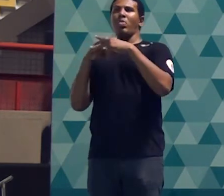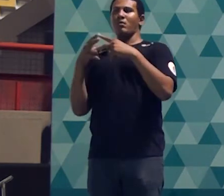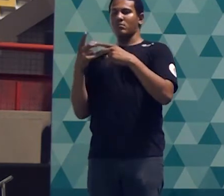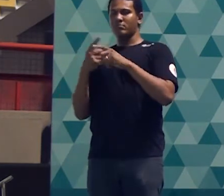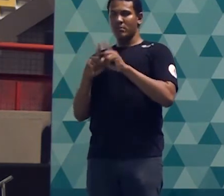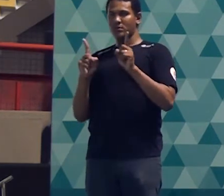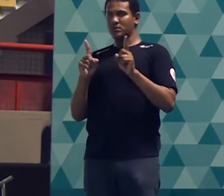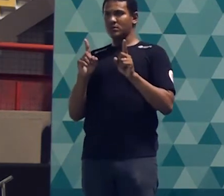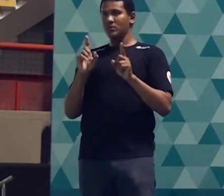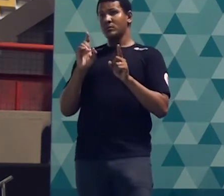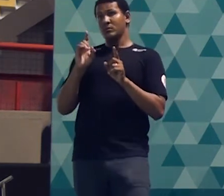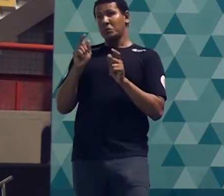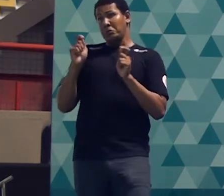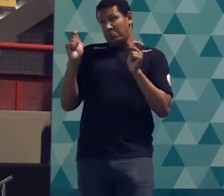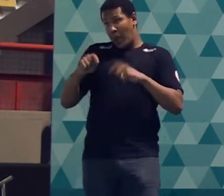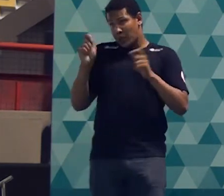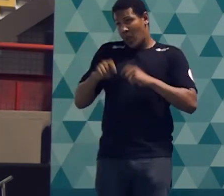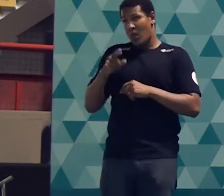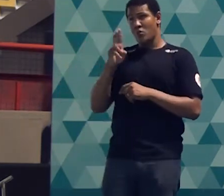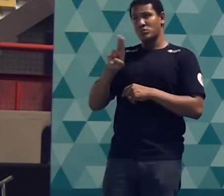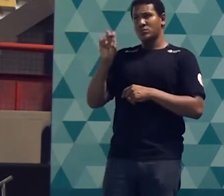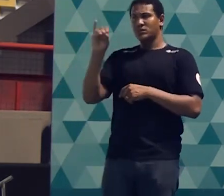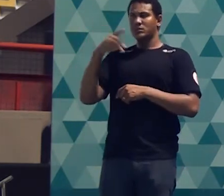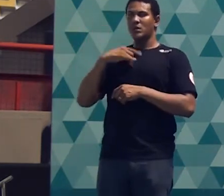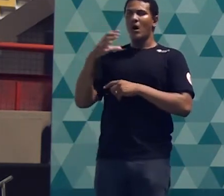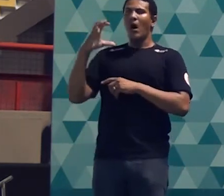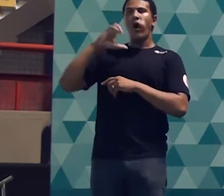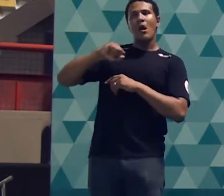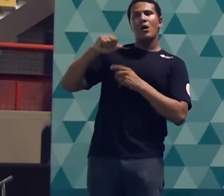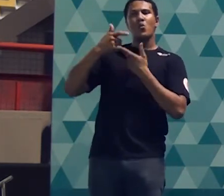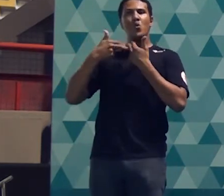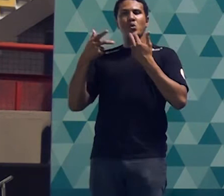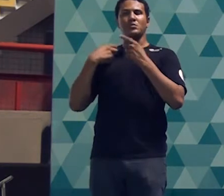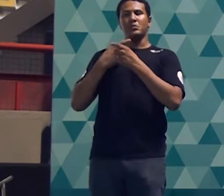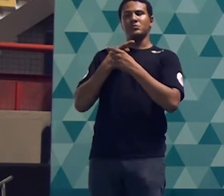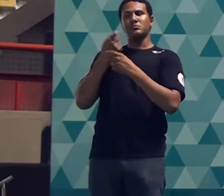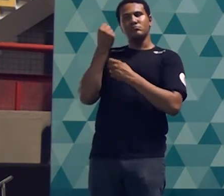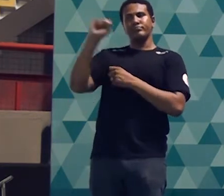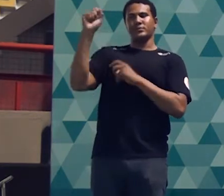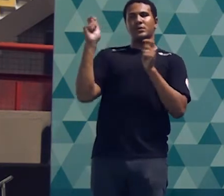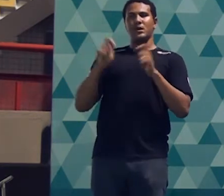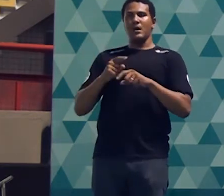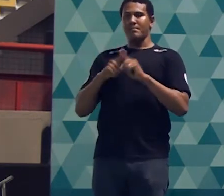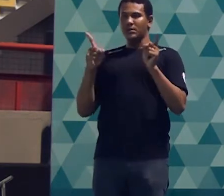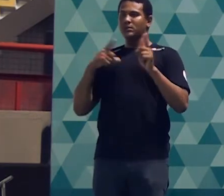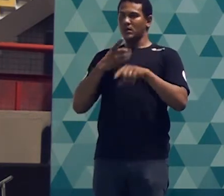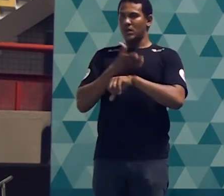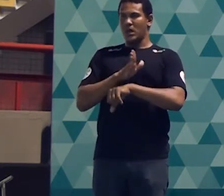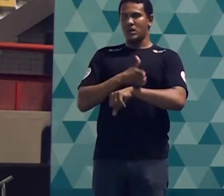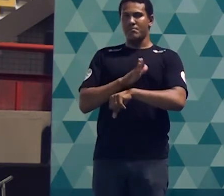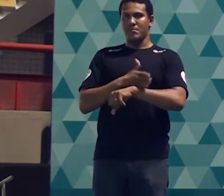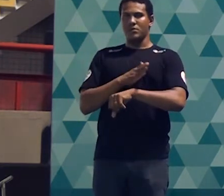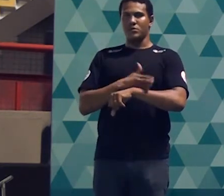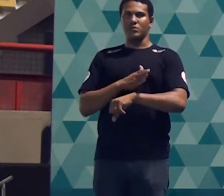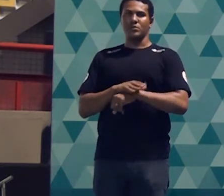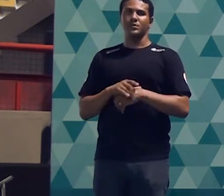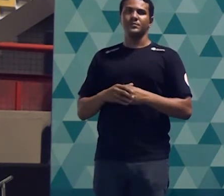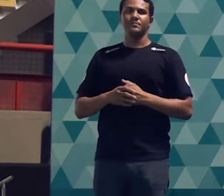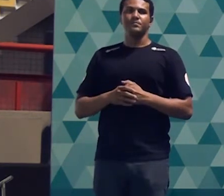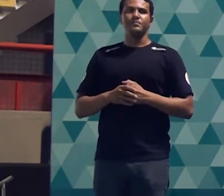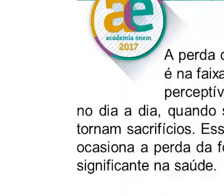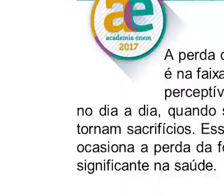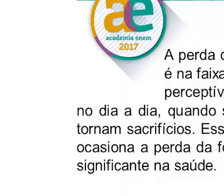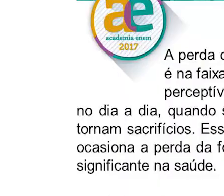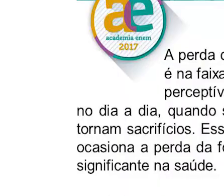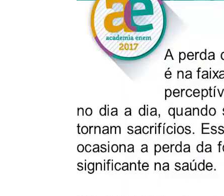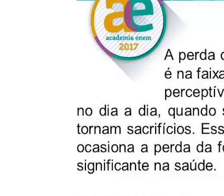de um assalto, de alguma coisa, por uma necessidade. Mas existe um autocontrole, existe um treinamento para isso. Questão